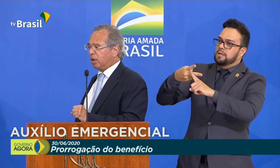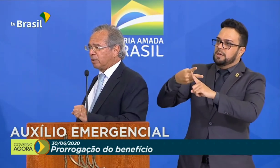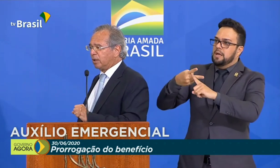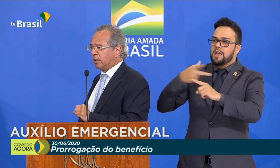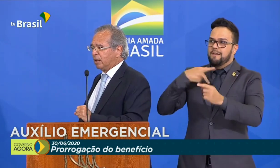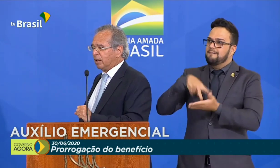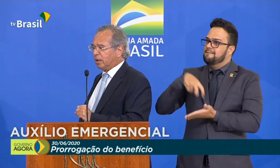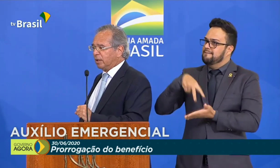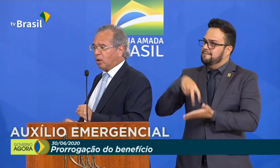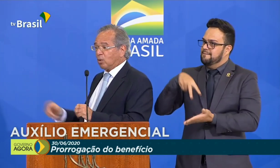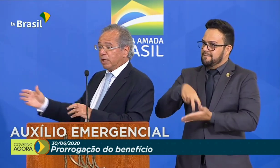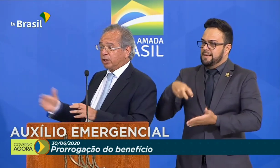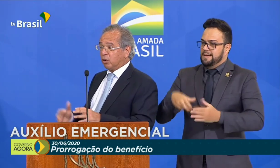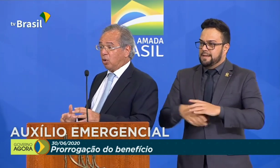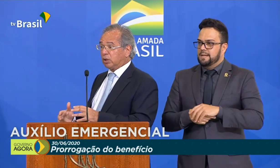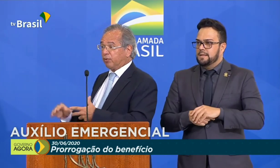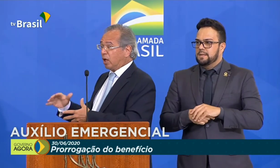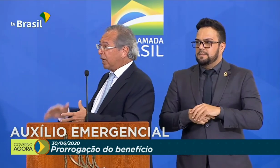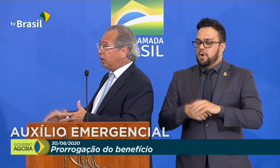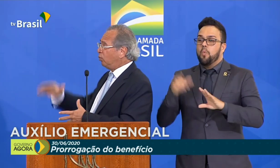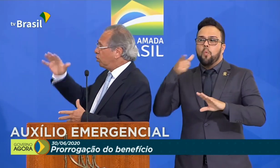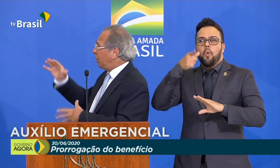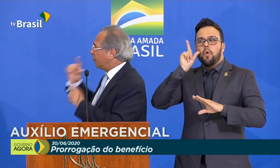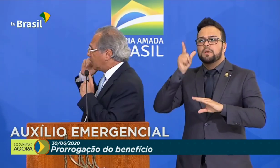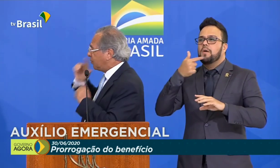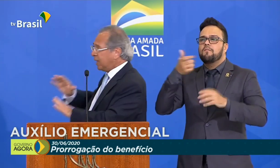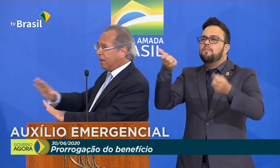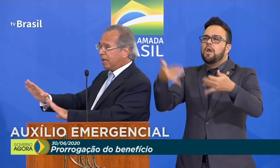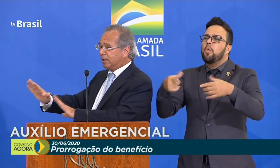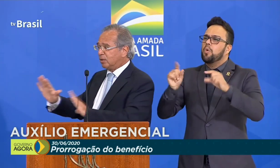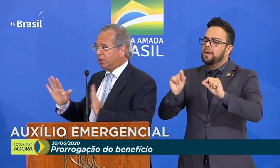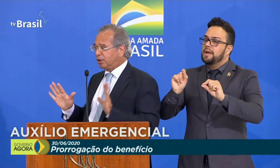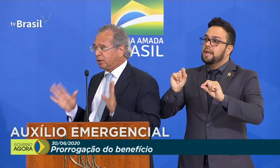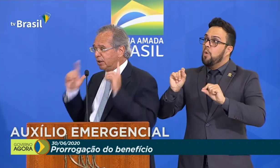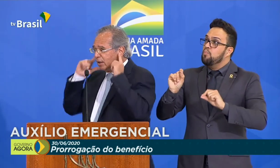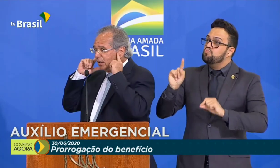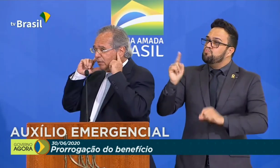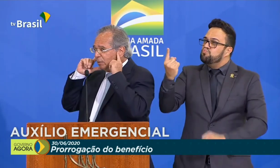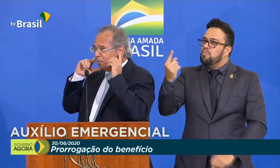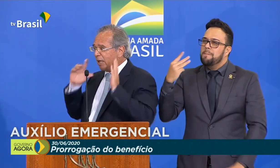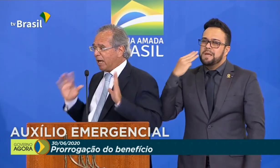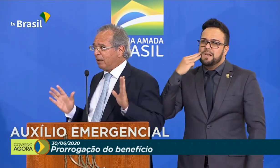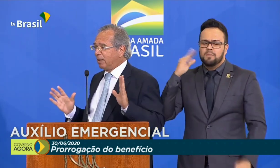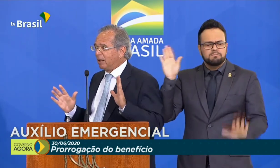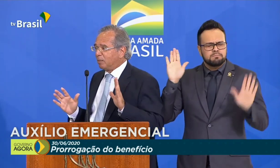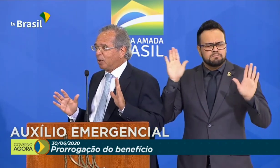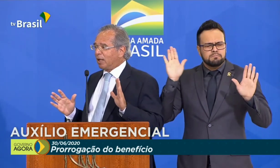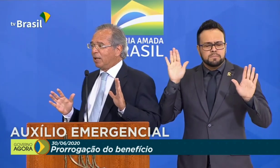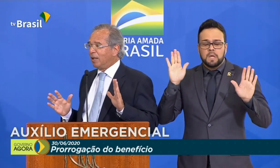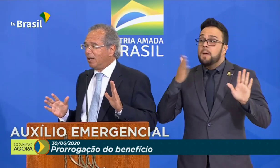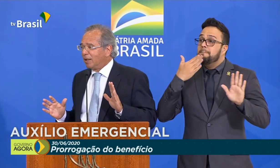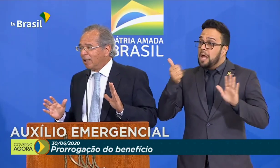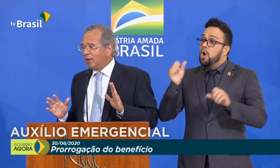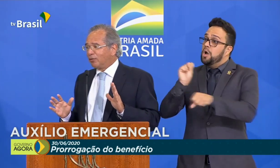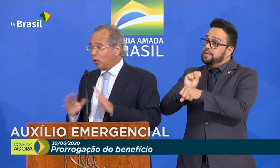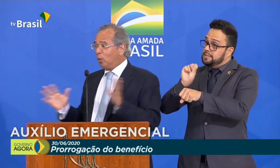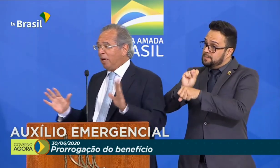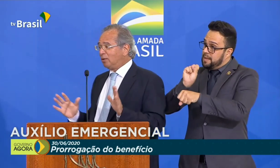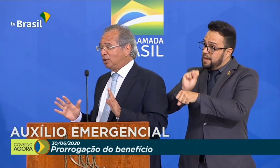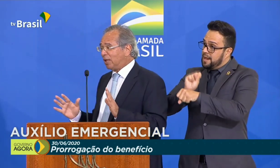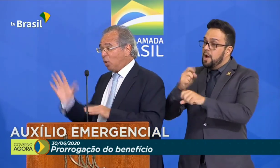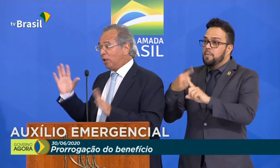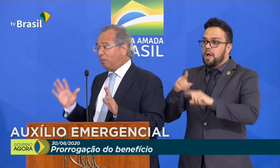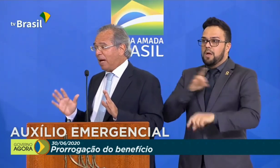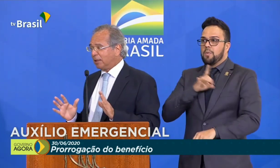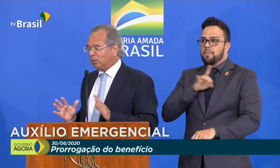o meteoro. Então, quando ele chegou ontem, ele falou, está indo muito bem. Eu falei, não fala mais nada não, deixa, vamos esperar, porque eu fico com